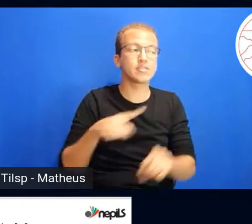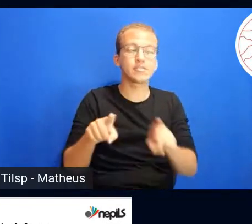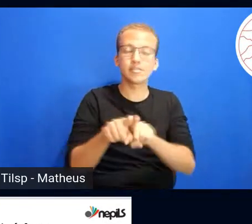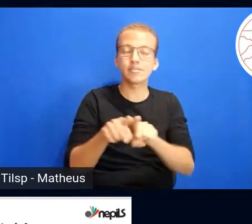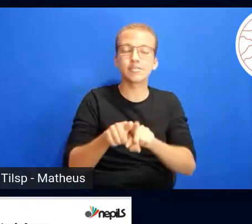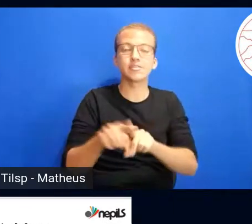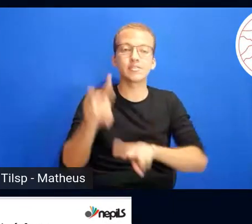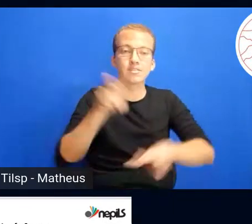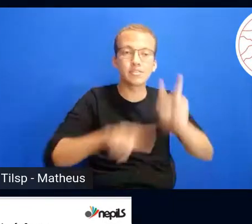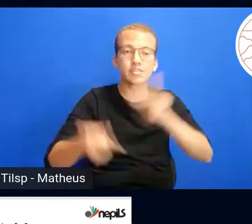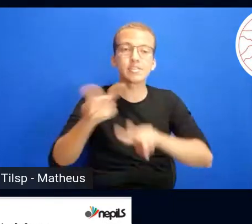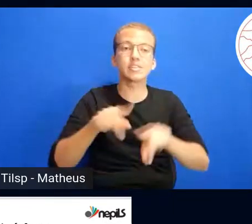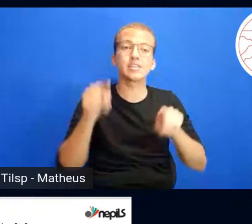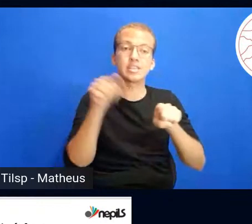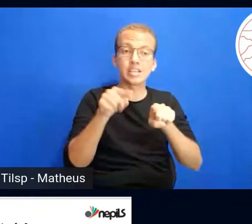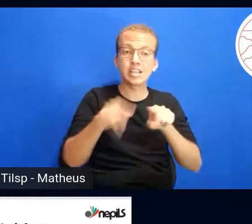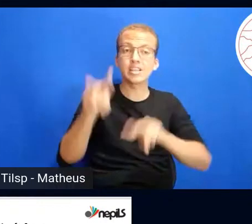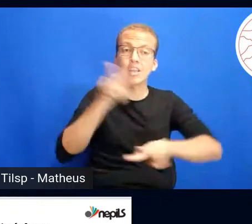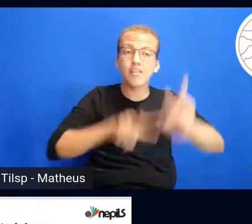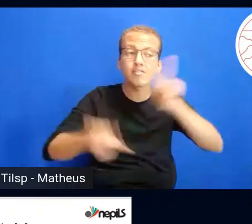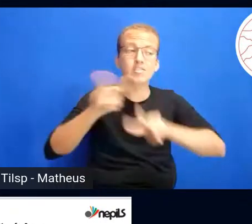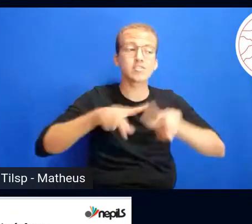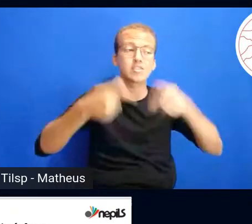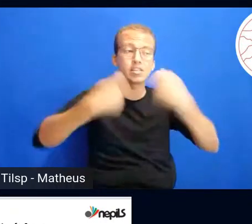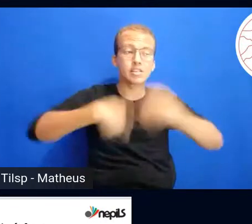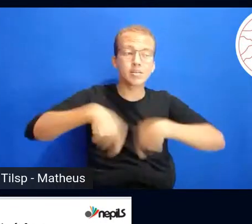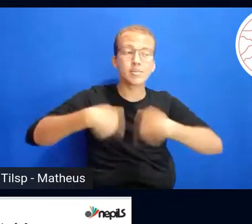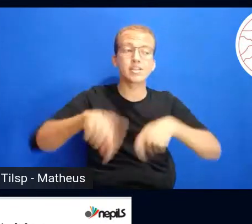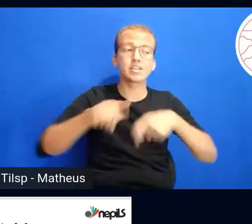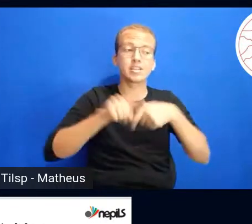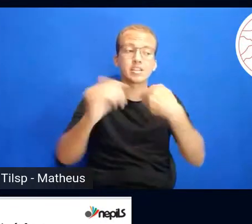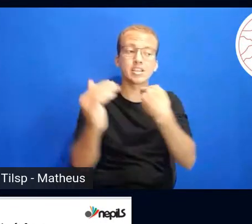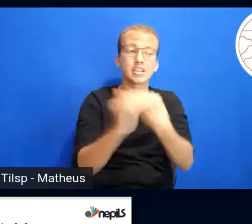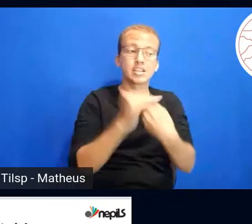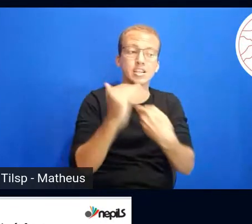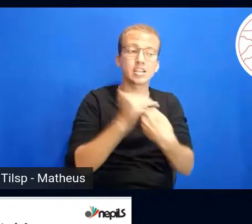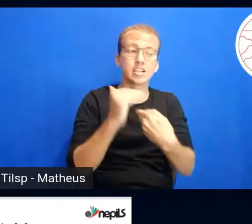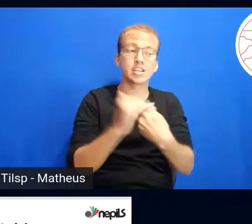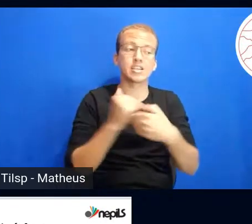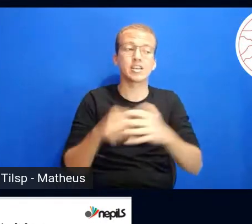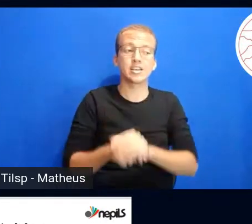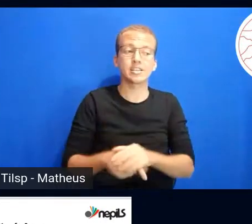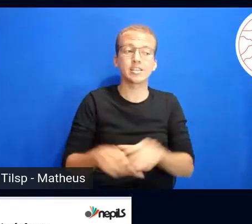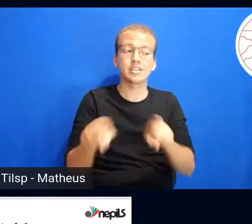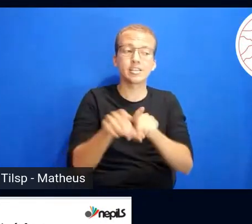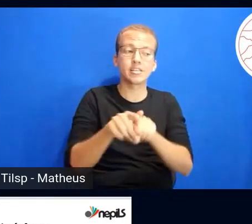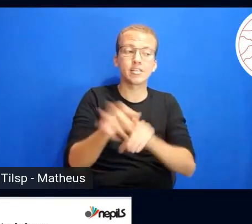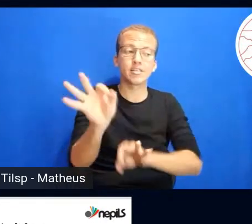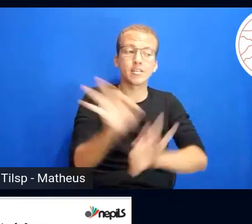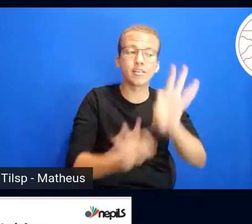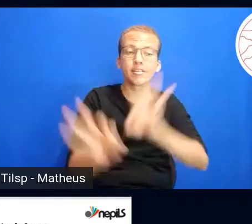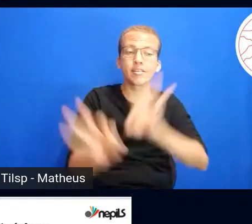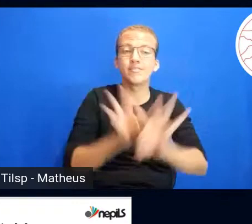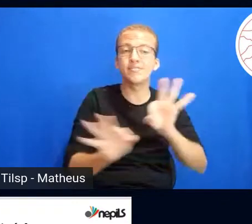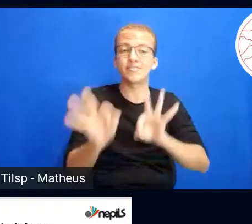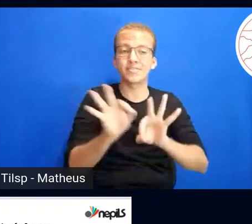essa visualidade precisa ser orientada, precisa ser organizada, precisa que seja levantado conhecimentos prévios